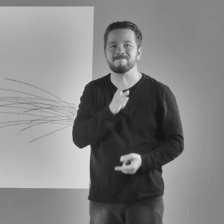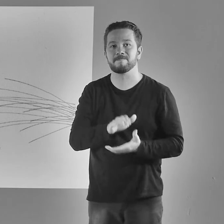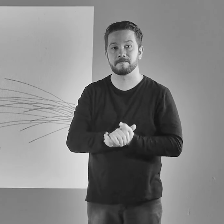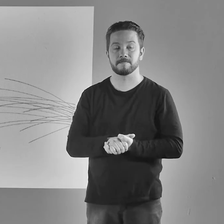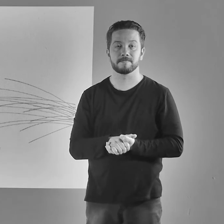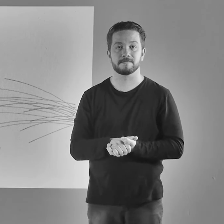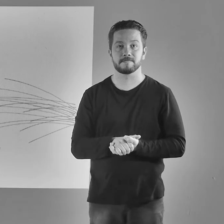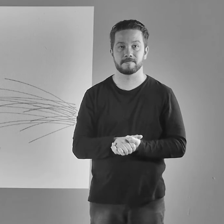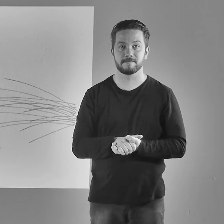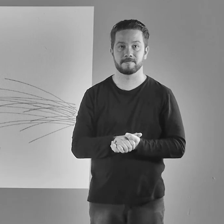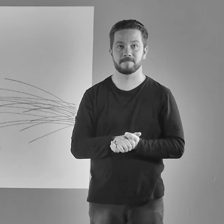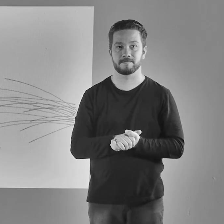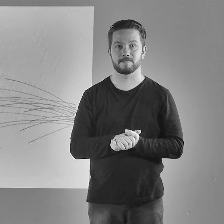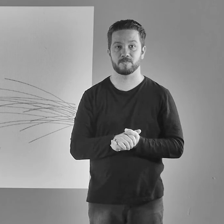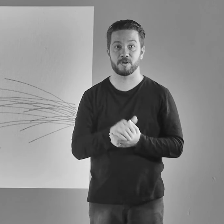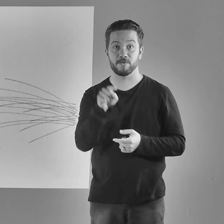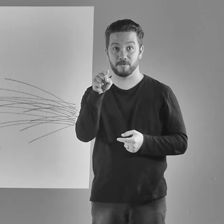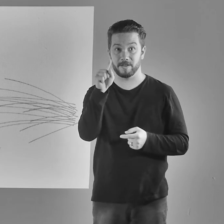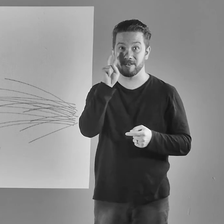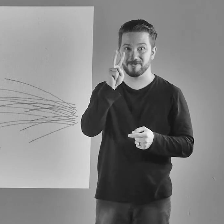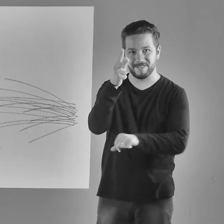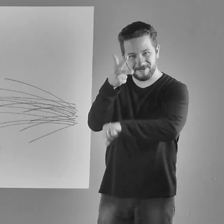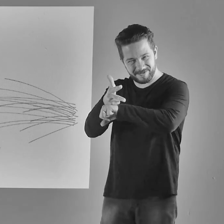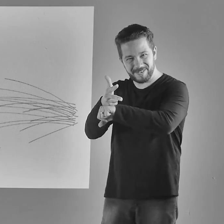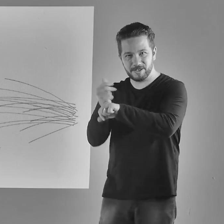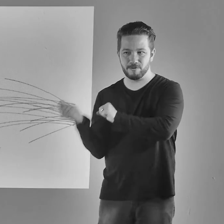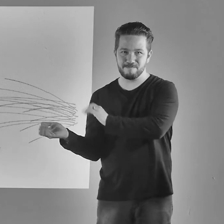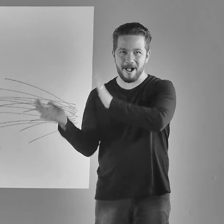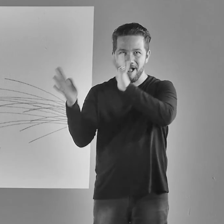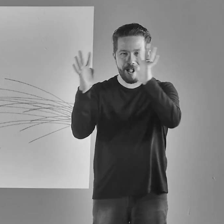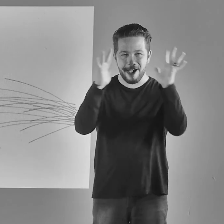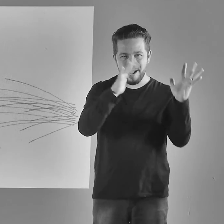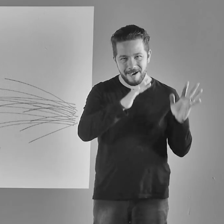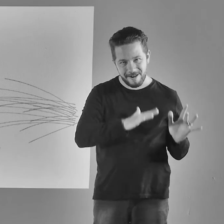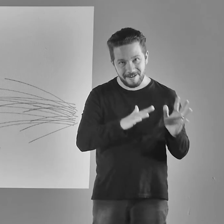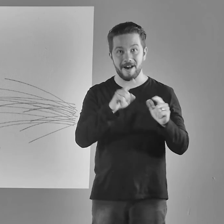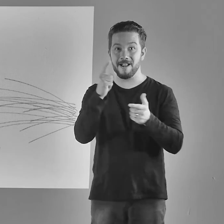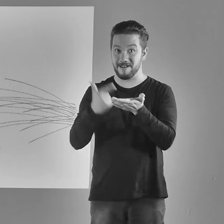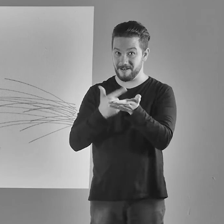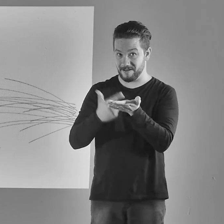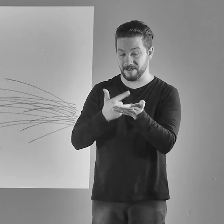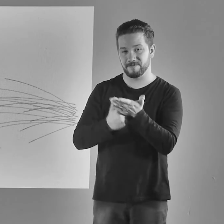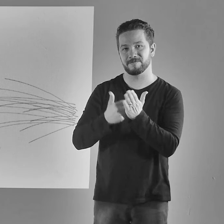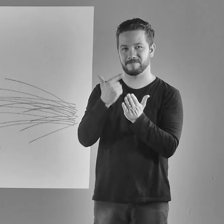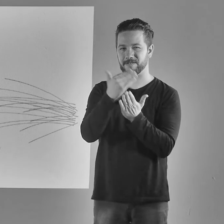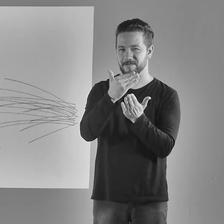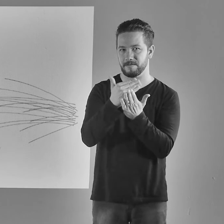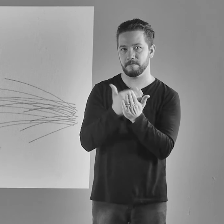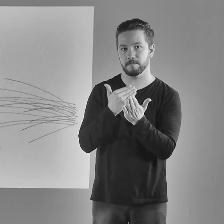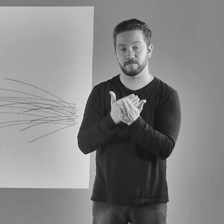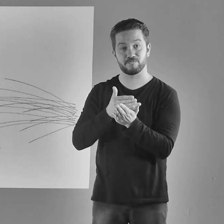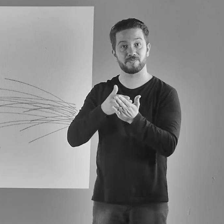A ficha técnica desse vídeo que vocês acabaram de ver e do livro é: a